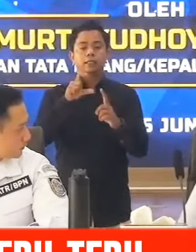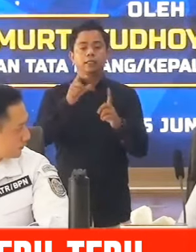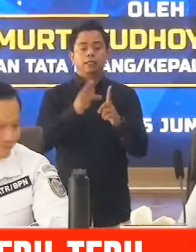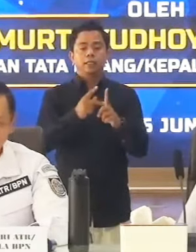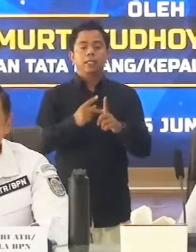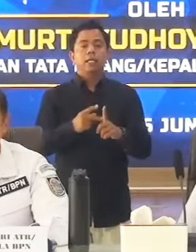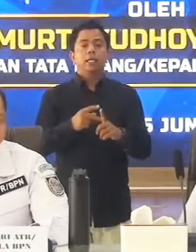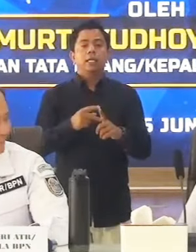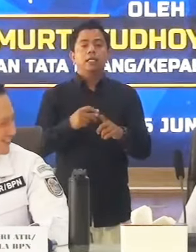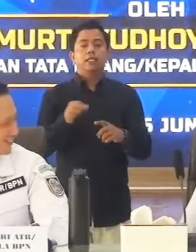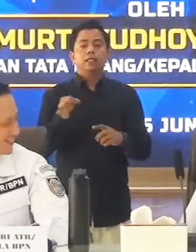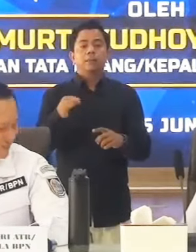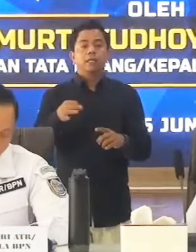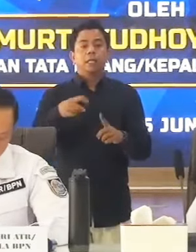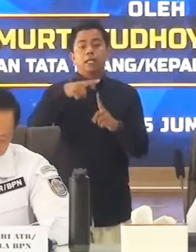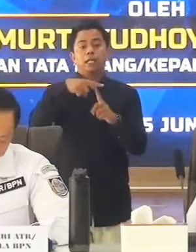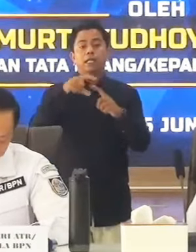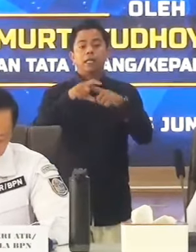Tebo.